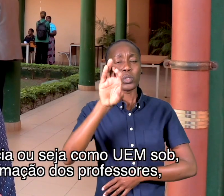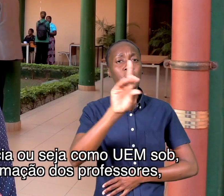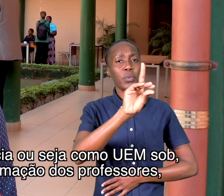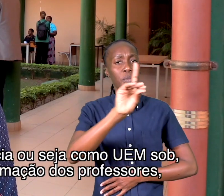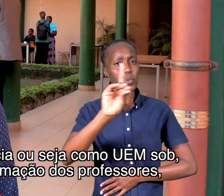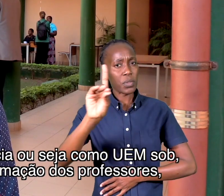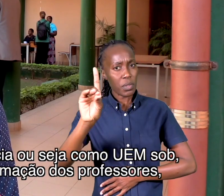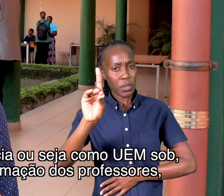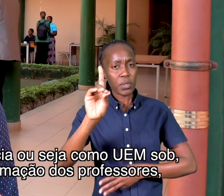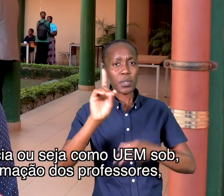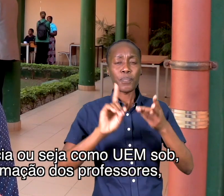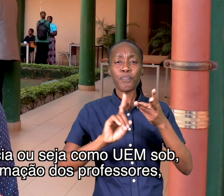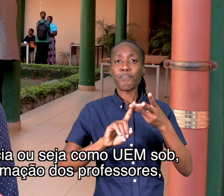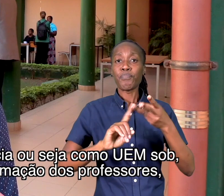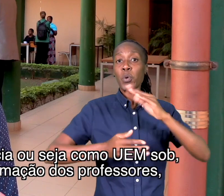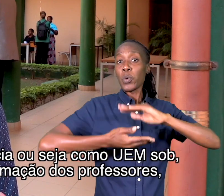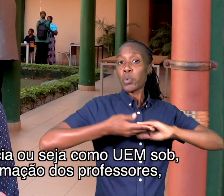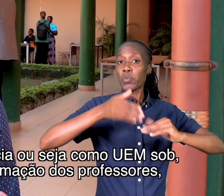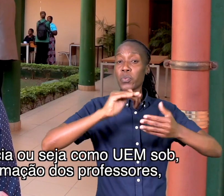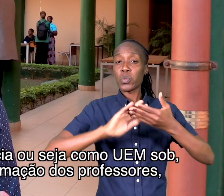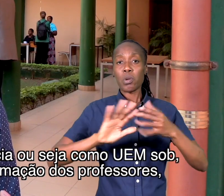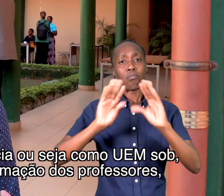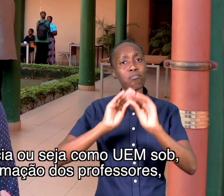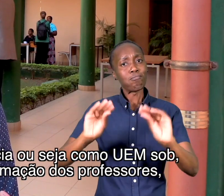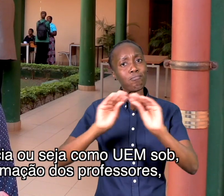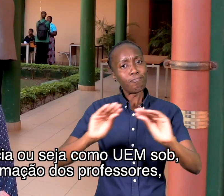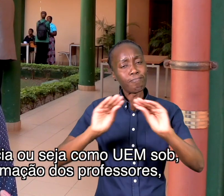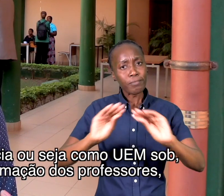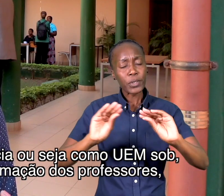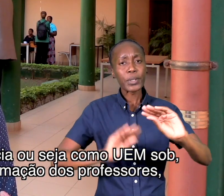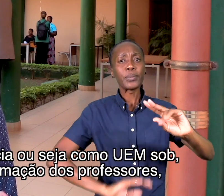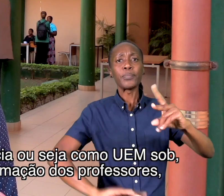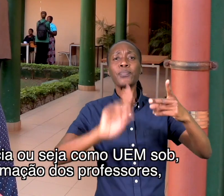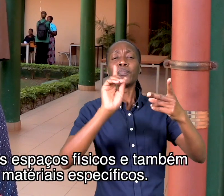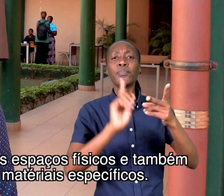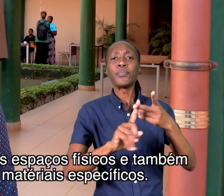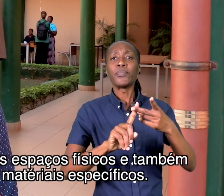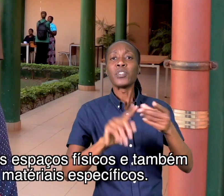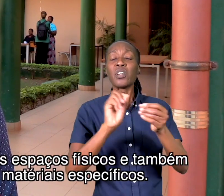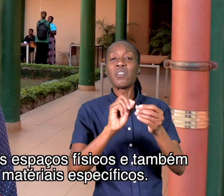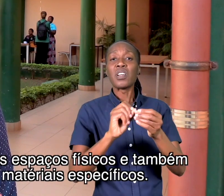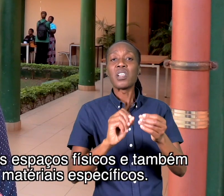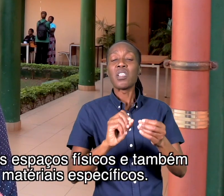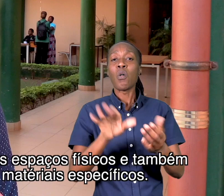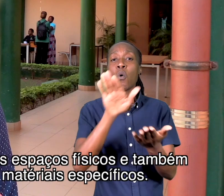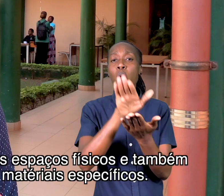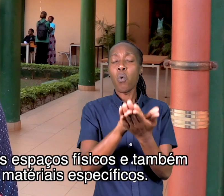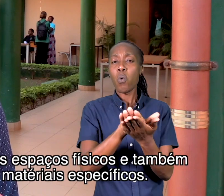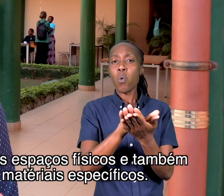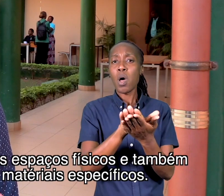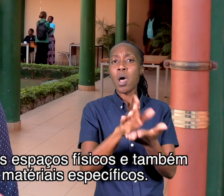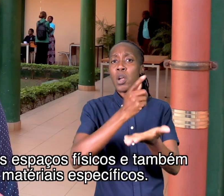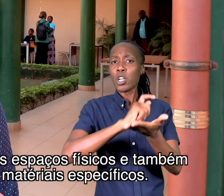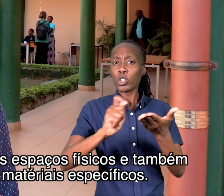com deficiência, ou seja, com necessidades educativas especiais, do ponto de vista de formação dos professores, educação